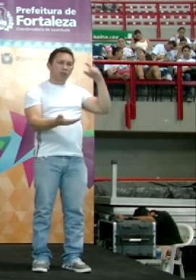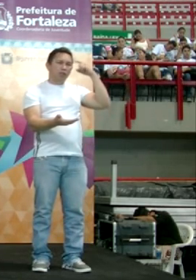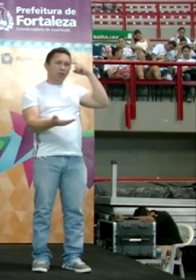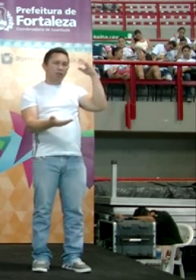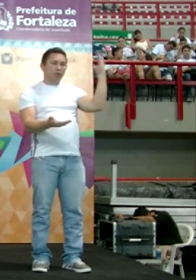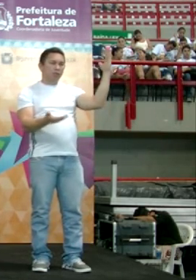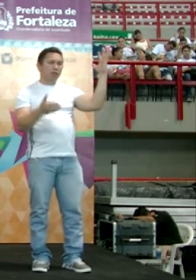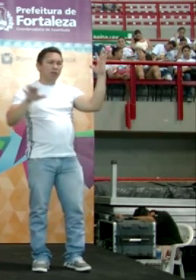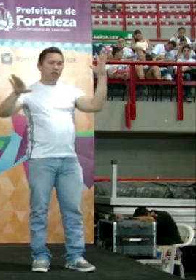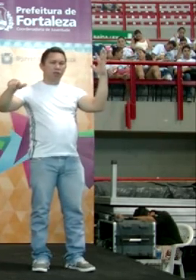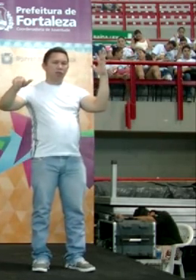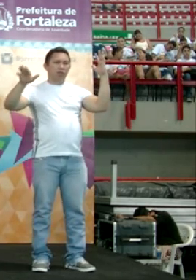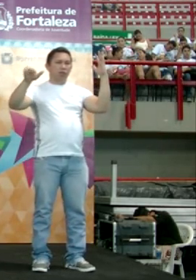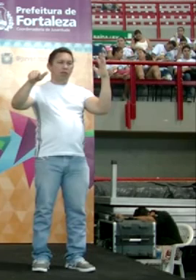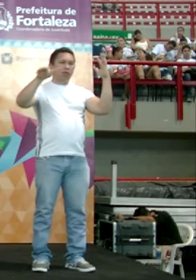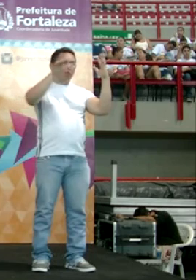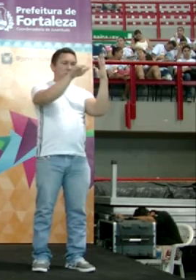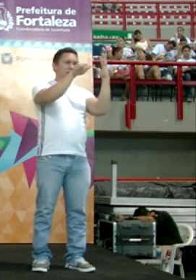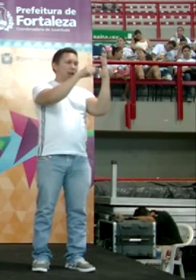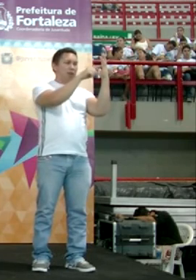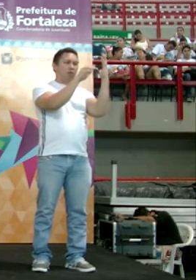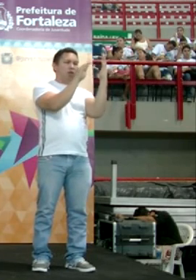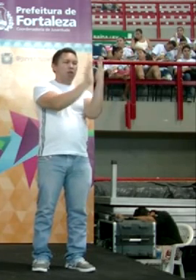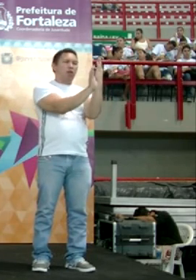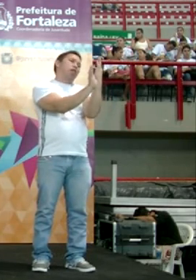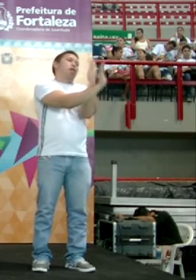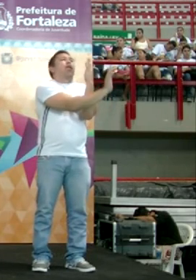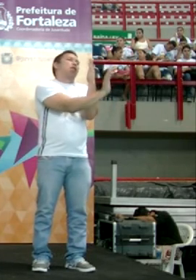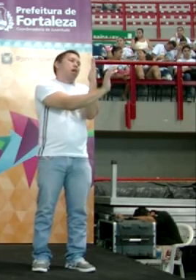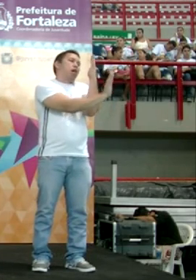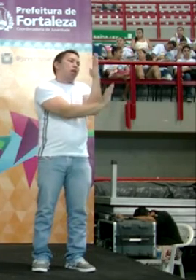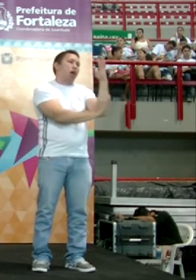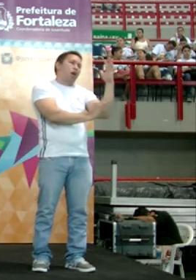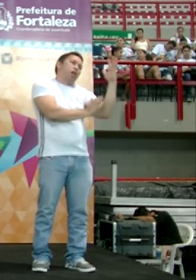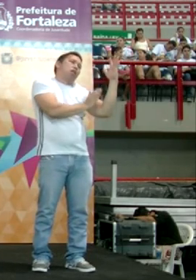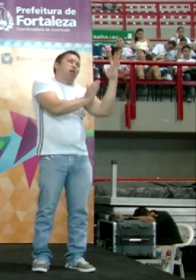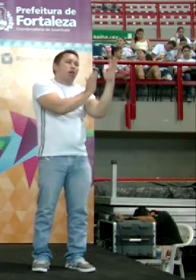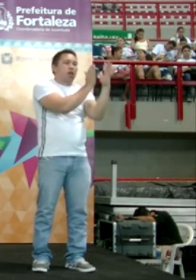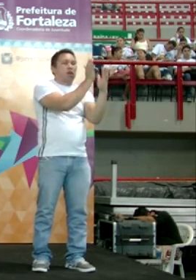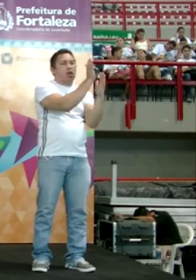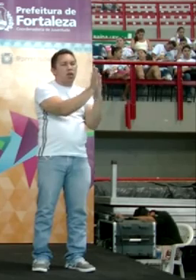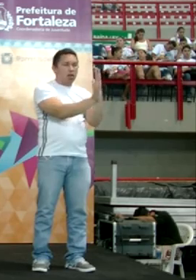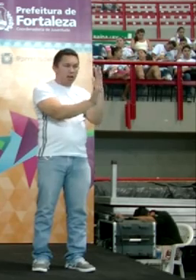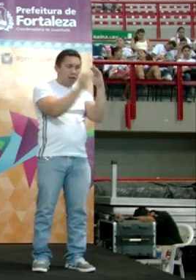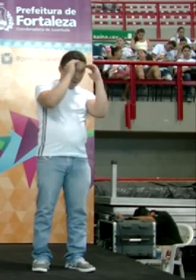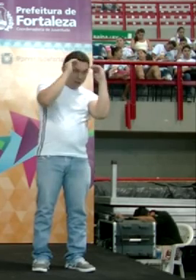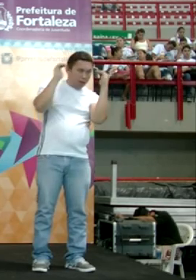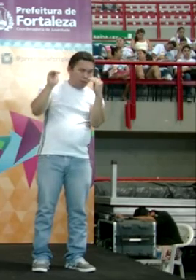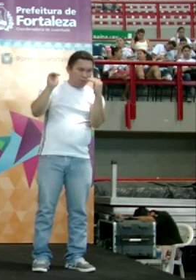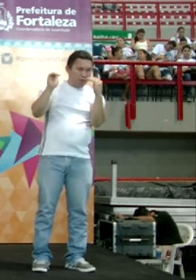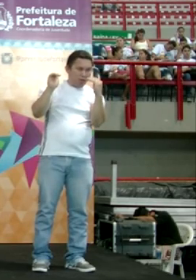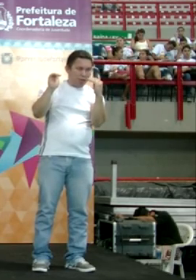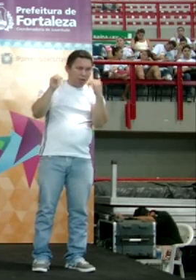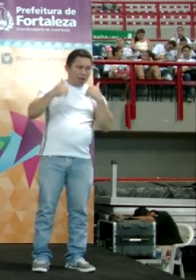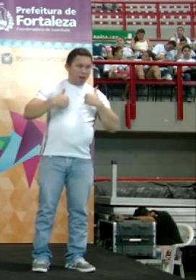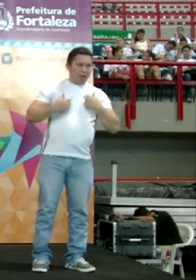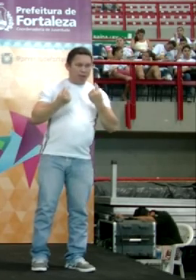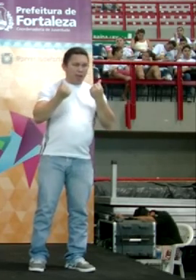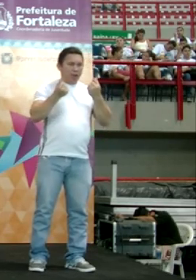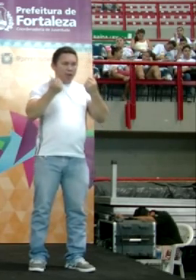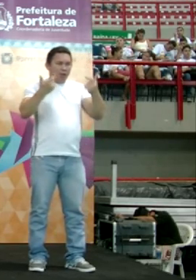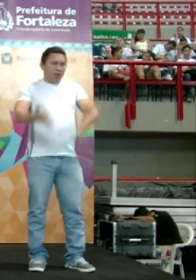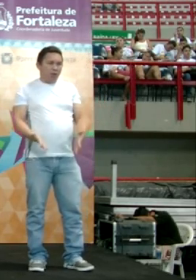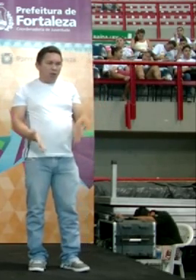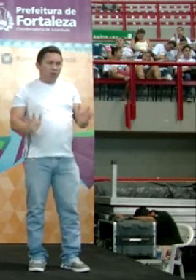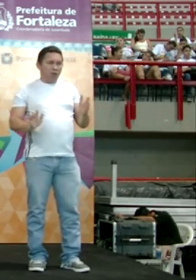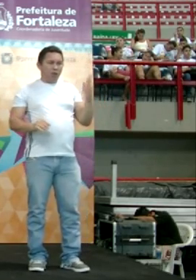bater, a hélice vai entortar. E ele vai ter que substituir, né? Aí ele não quer gastar dinheiro. Então